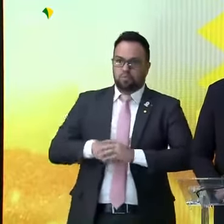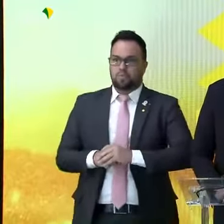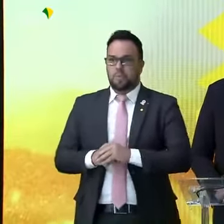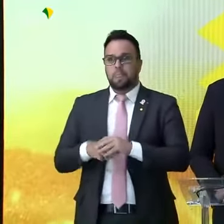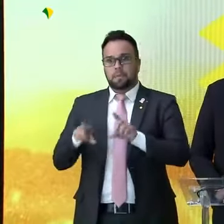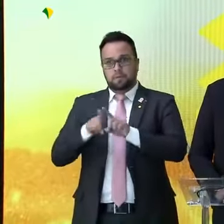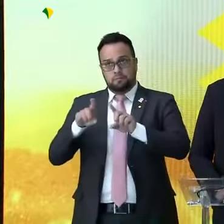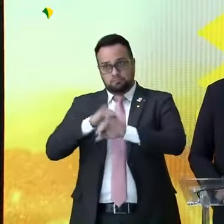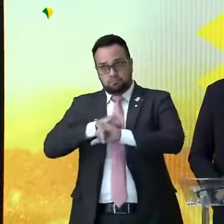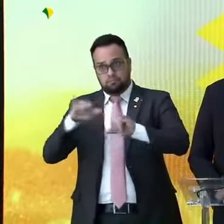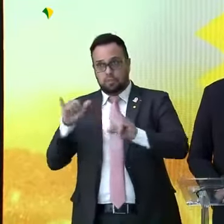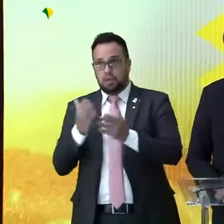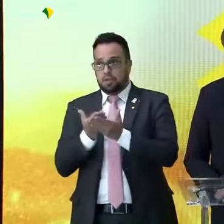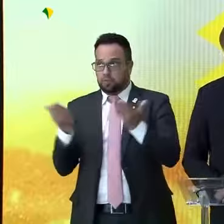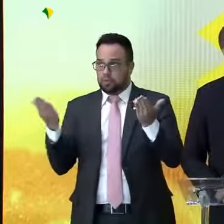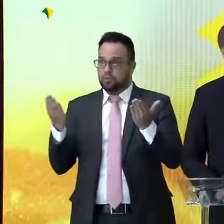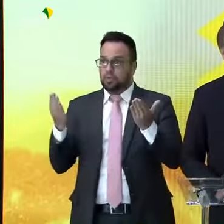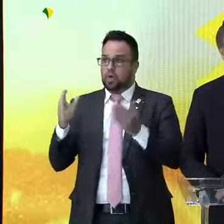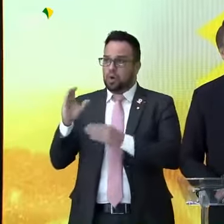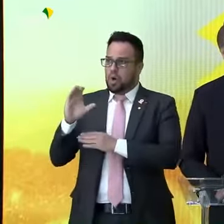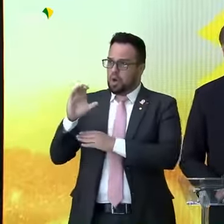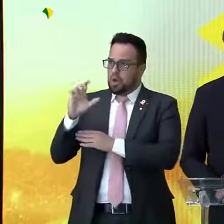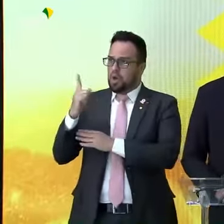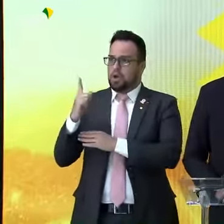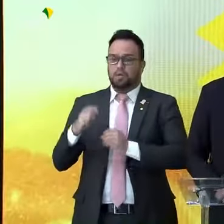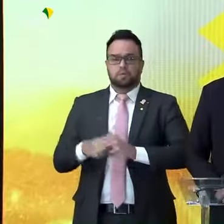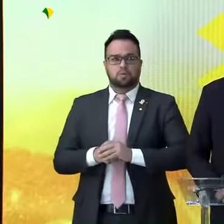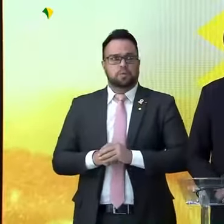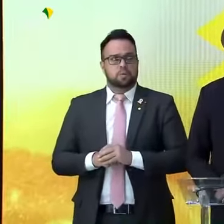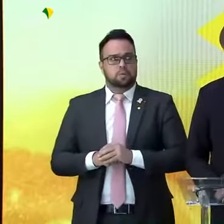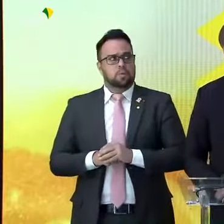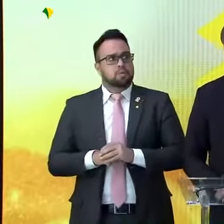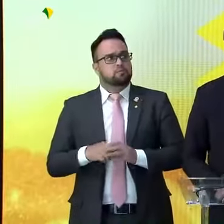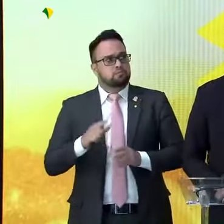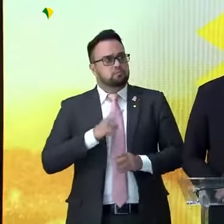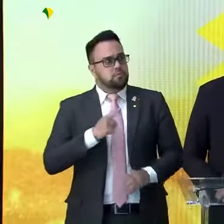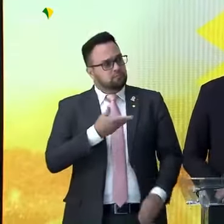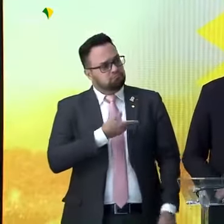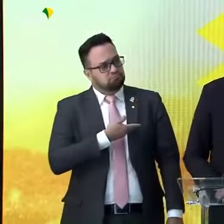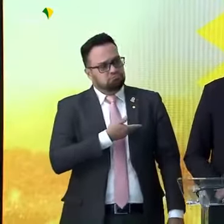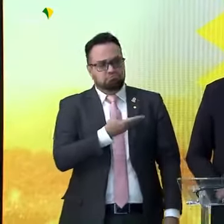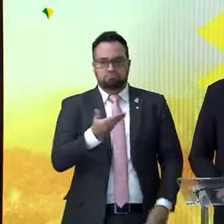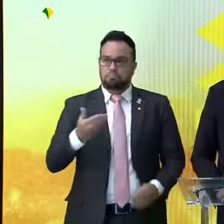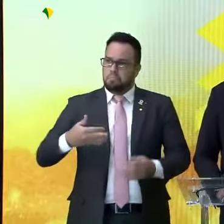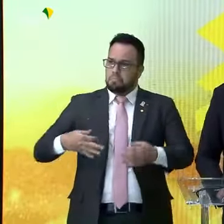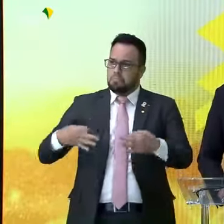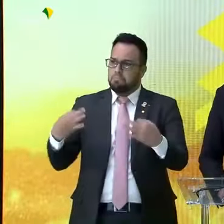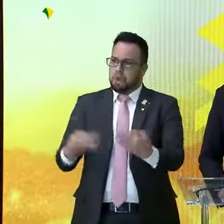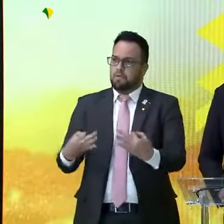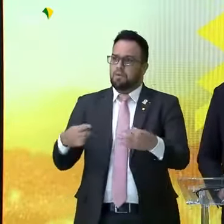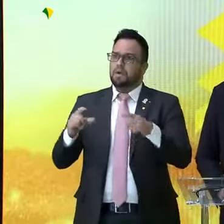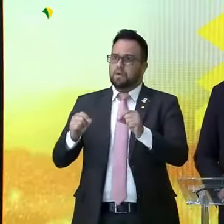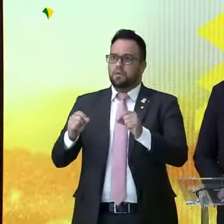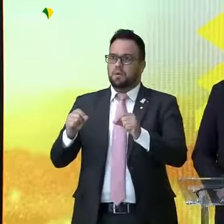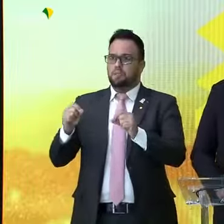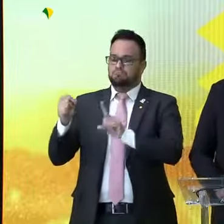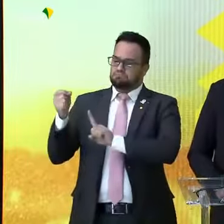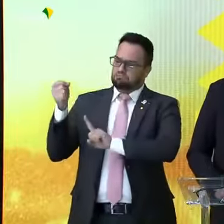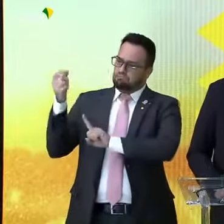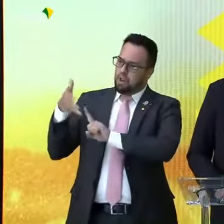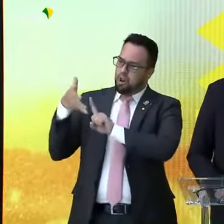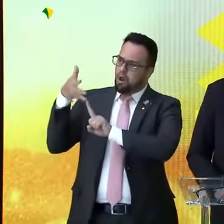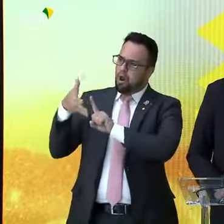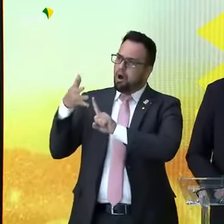dizia a todos que obviamente os táxis aqui parece comportou como um perfeito porta-voz